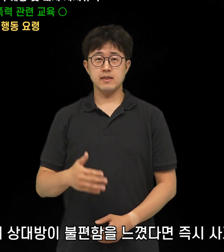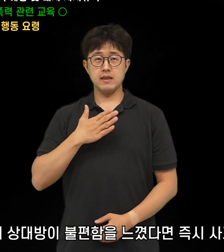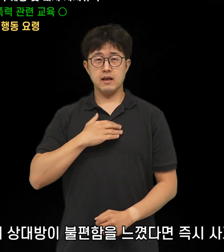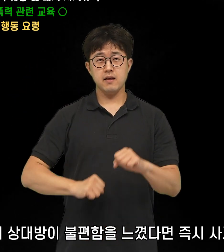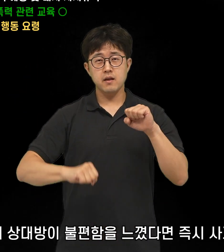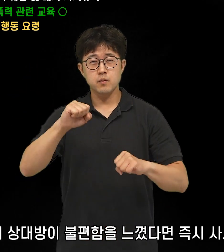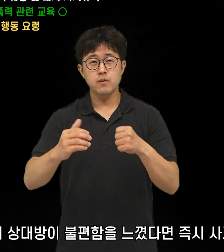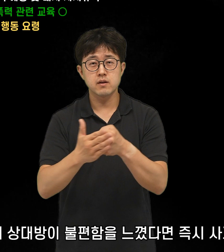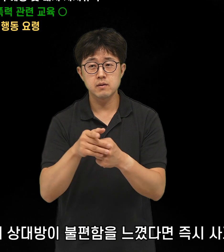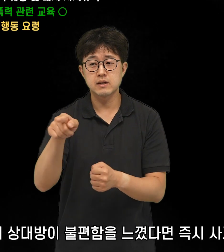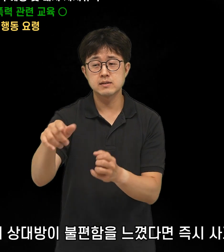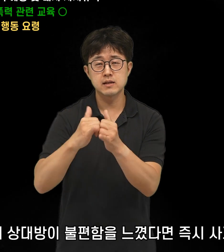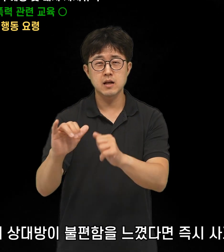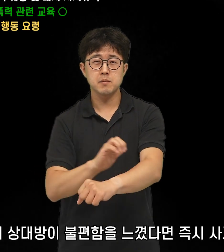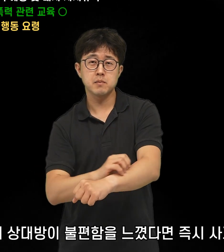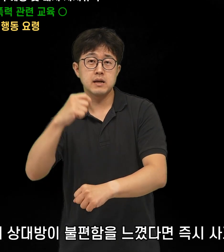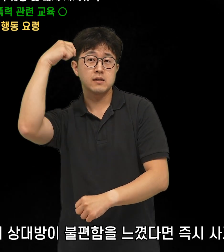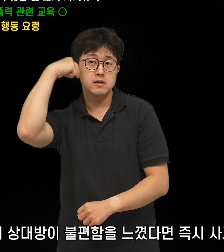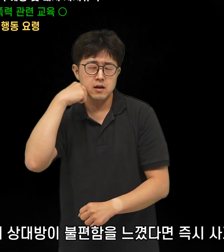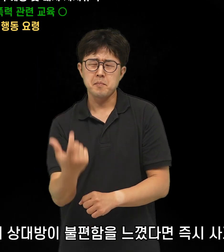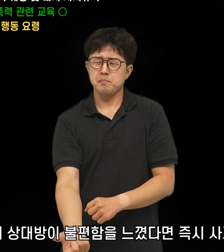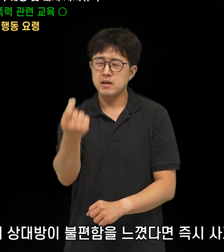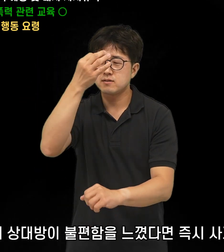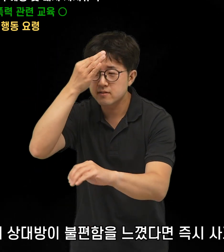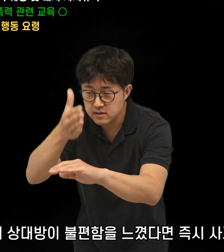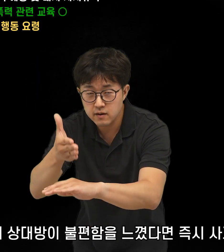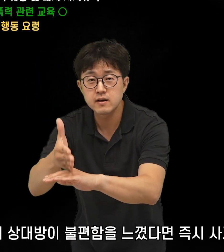상대방이 불편함을 느꼈다면 즉시 사과한다.